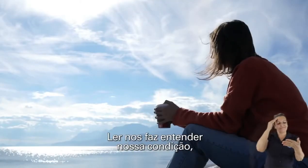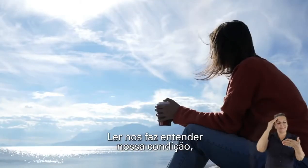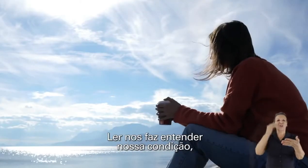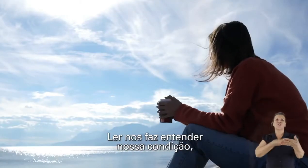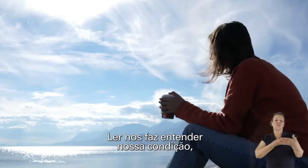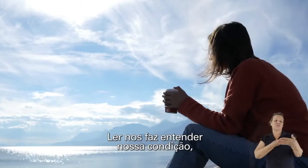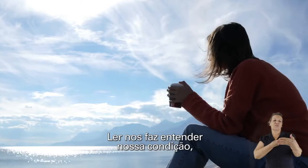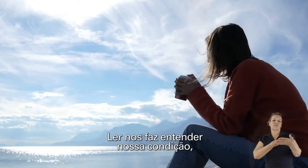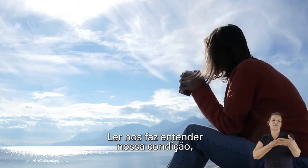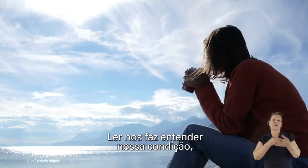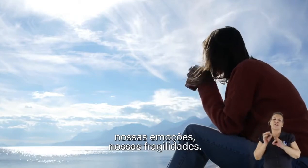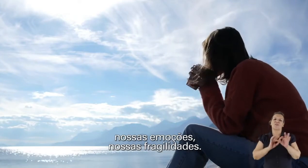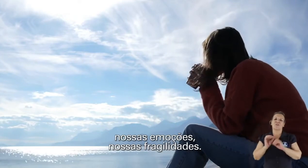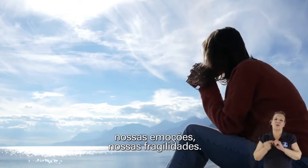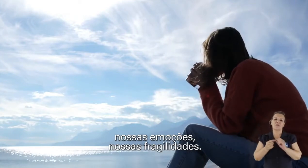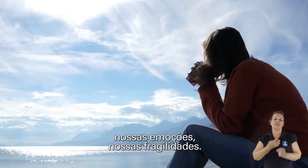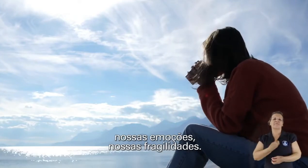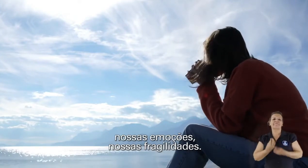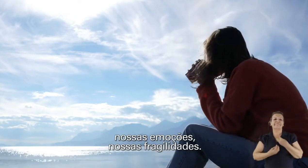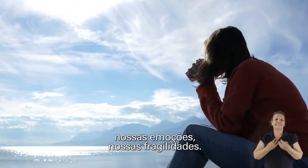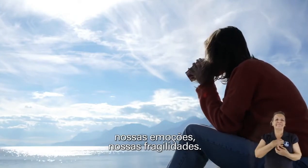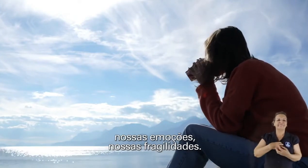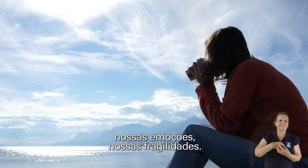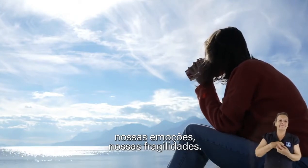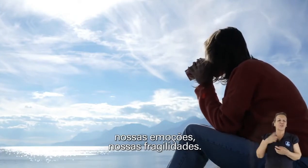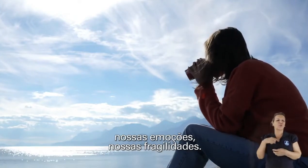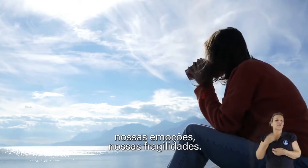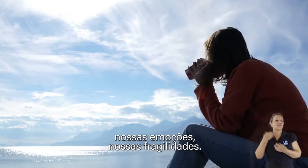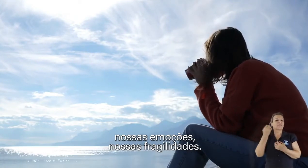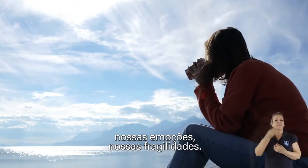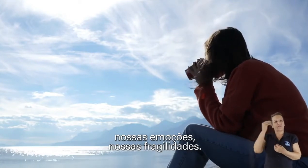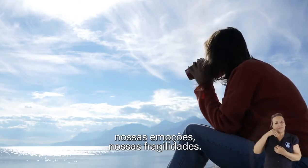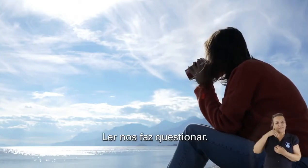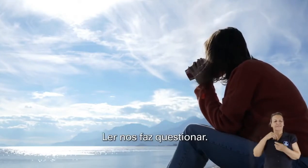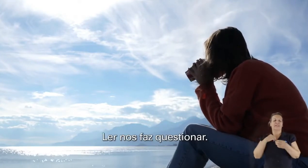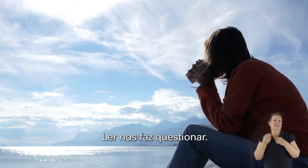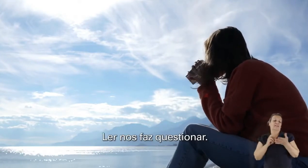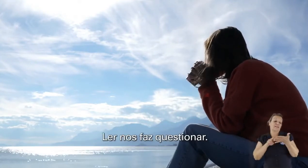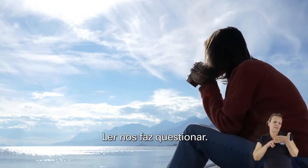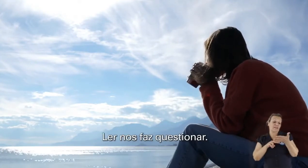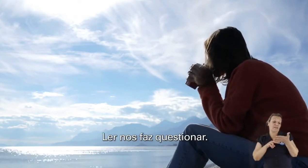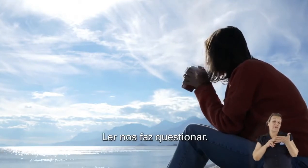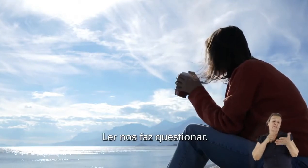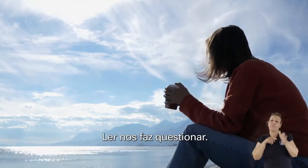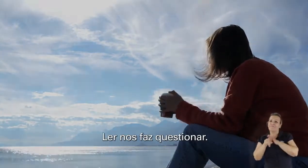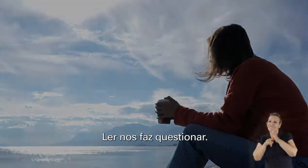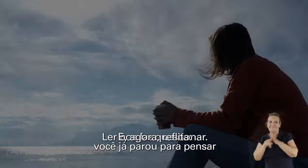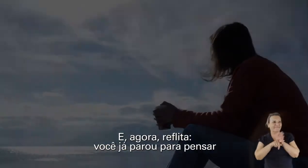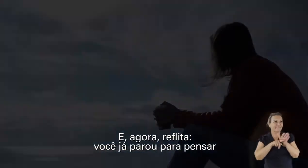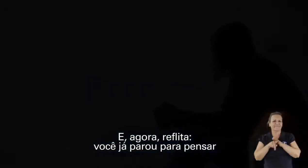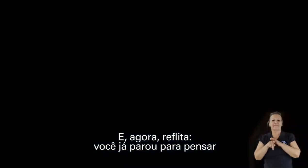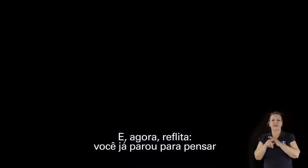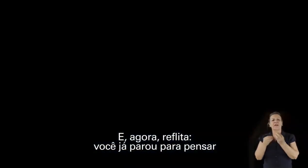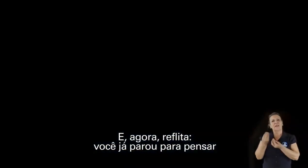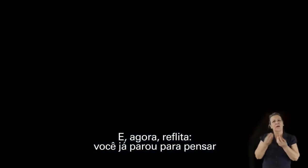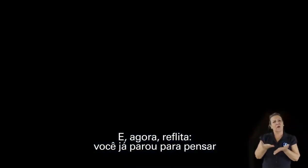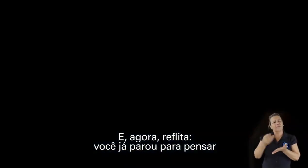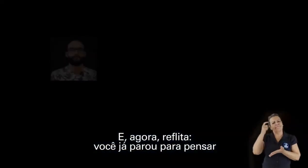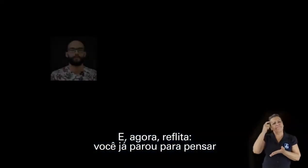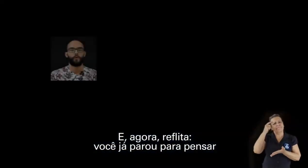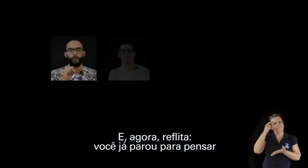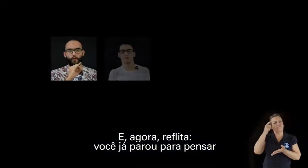entender nossa condição, nossas emoções, nossas fragilidades. Ler nos faz questionar. E agora